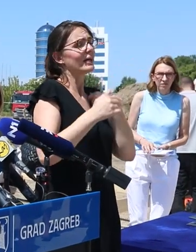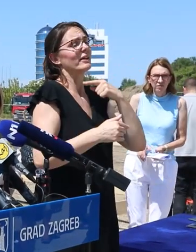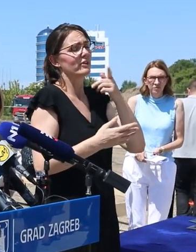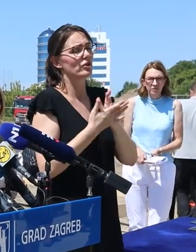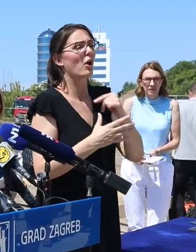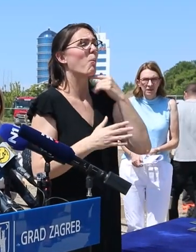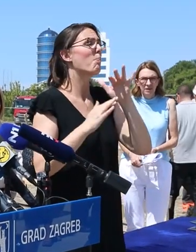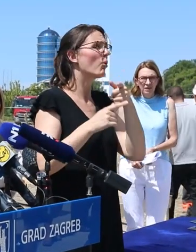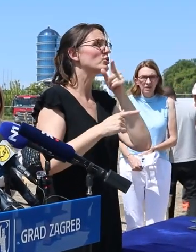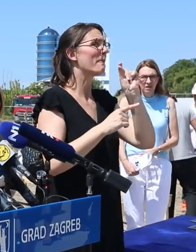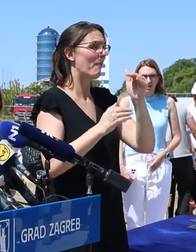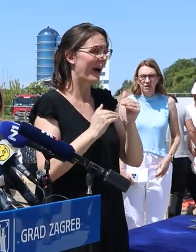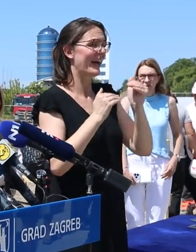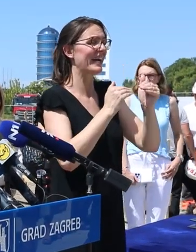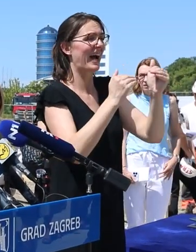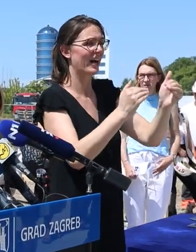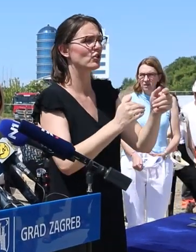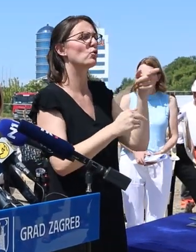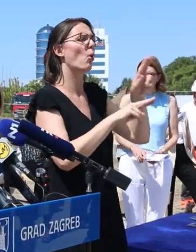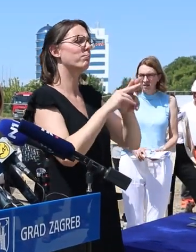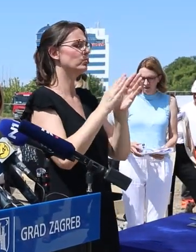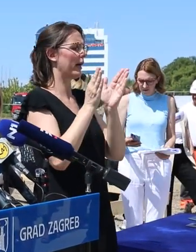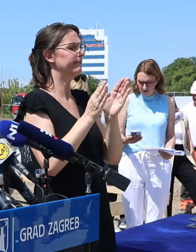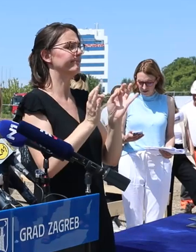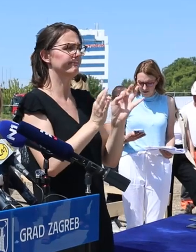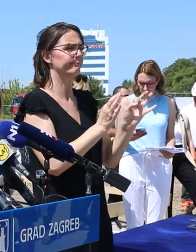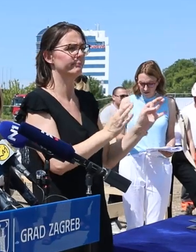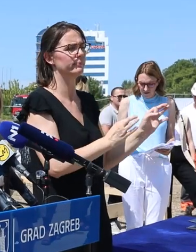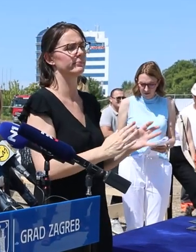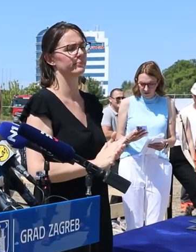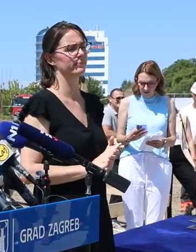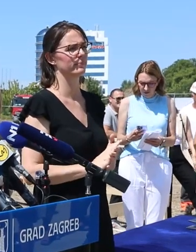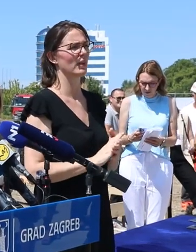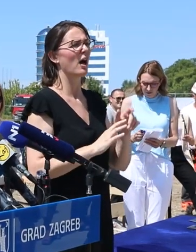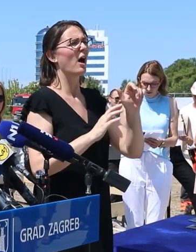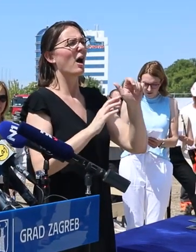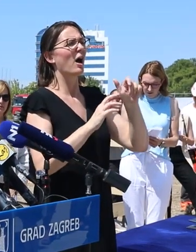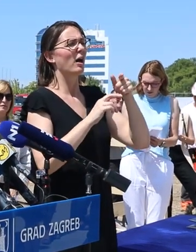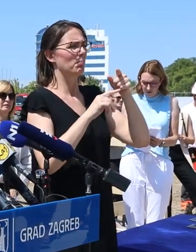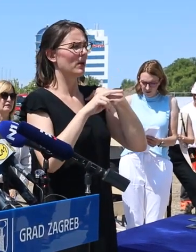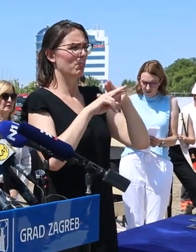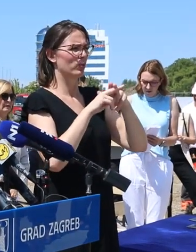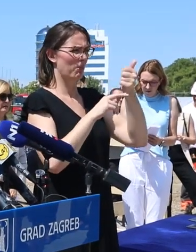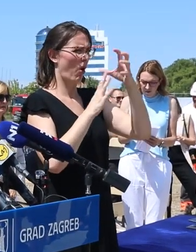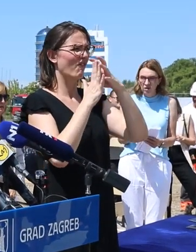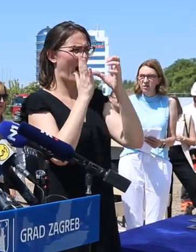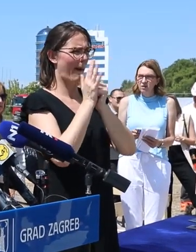do nekakvih preskoka u odvozu i oni će se stabilizirati, da pače. Uskoro ćemo na aplikaciju,